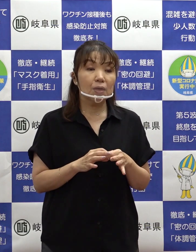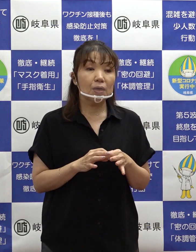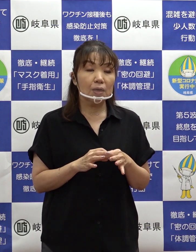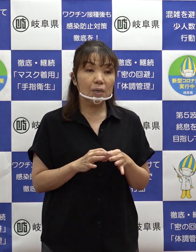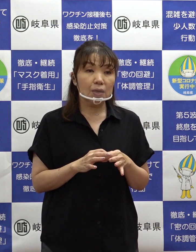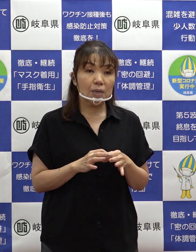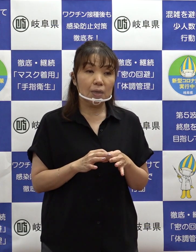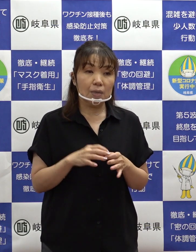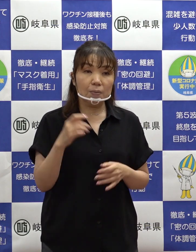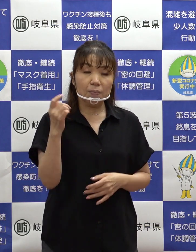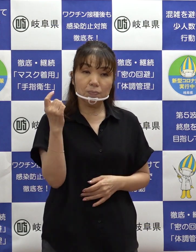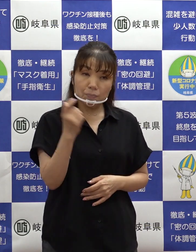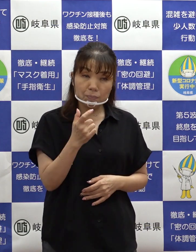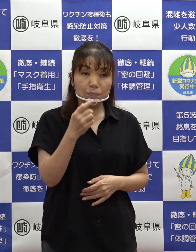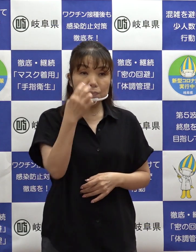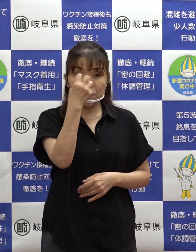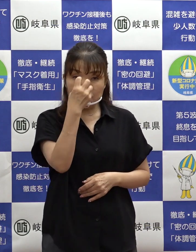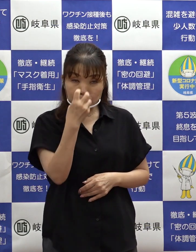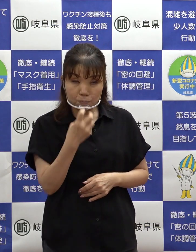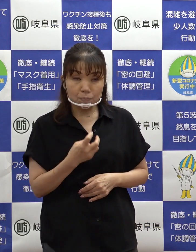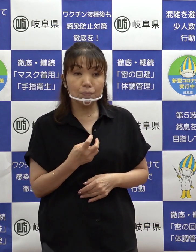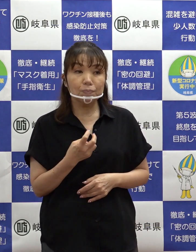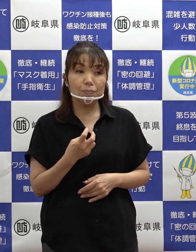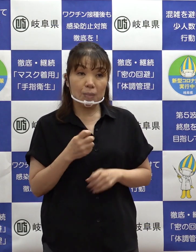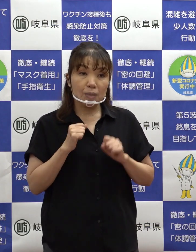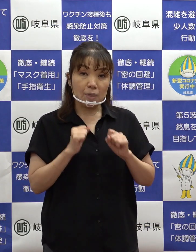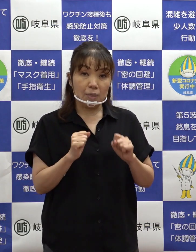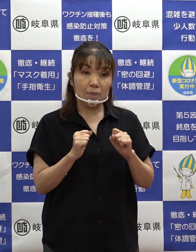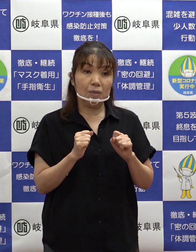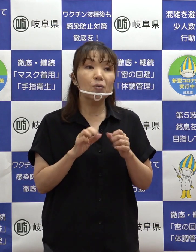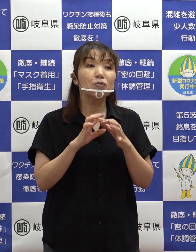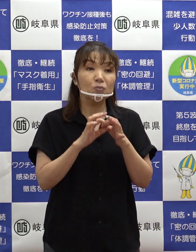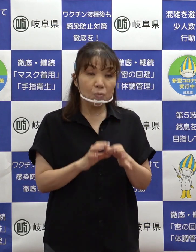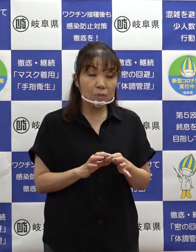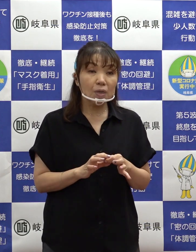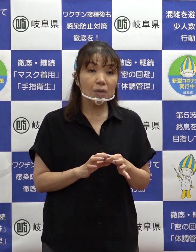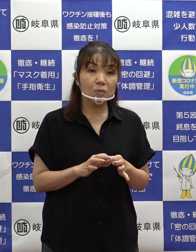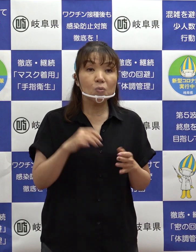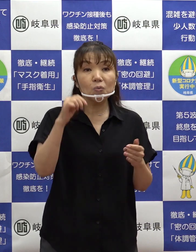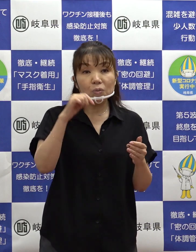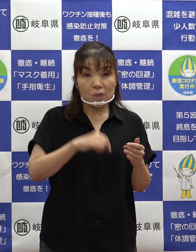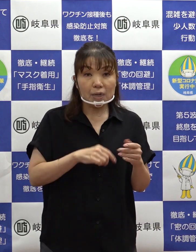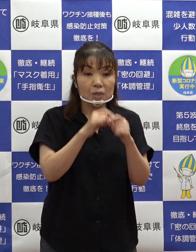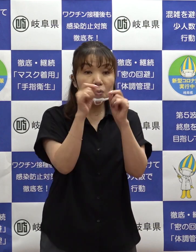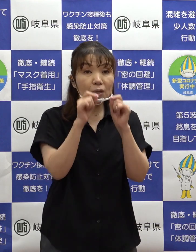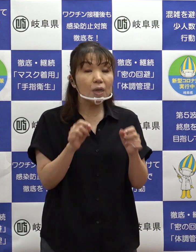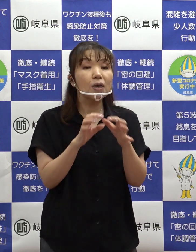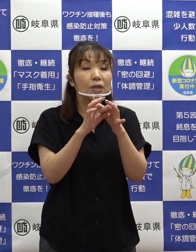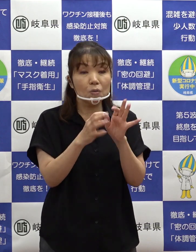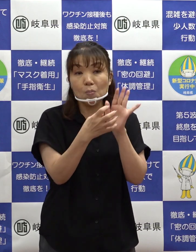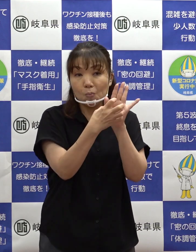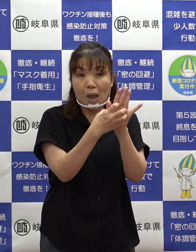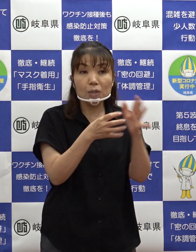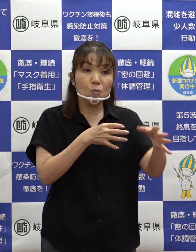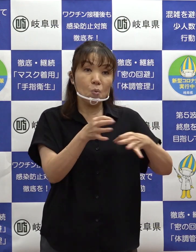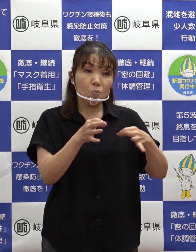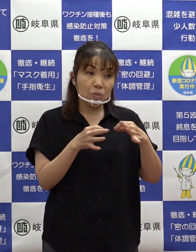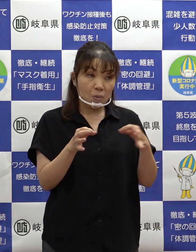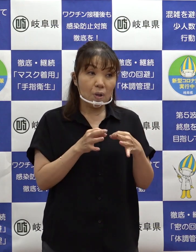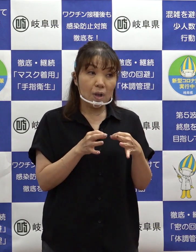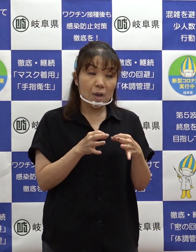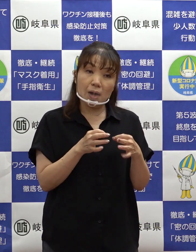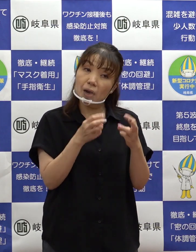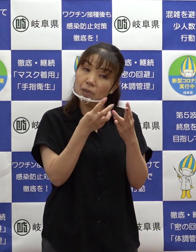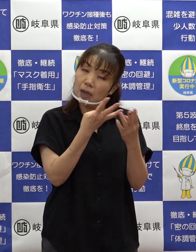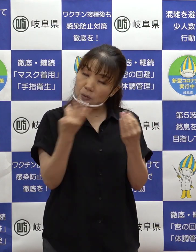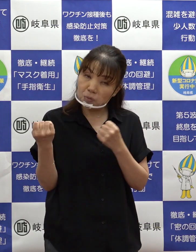結構しっかり調査的に、やっておりますので、そういう中での結果ですからかなり高いと思います。あとで数字はちょっと聞い